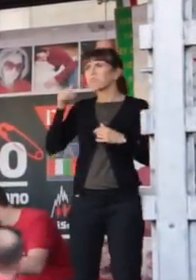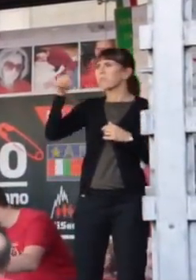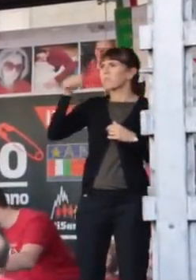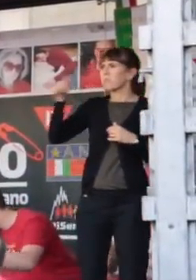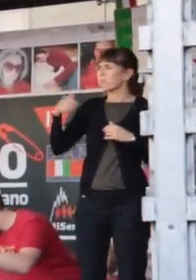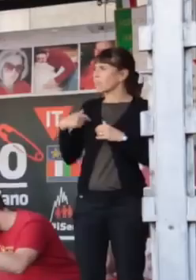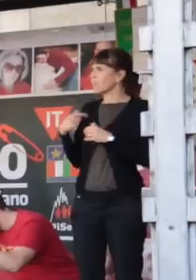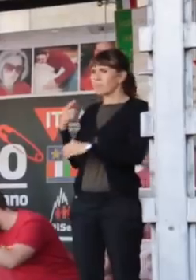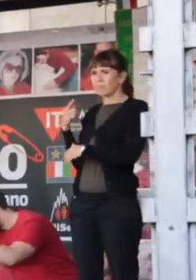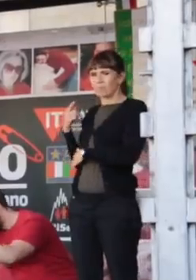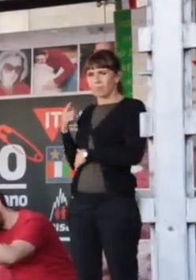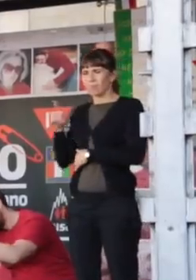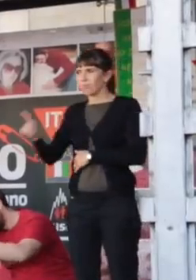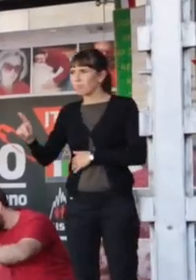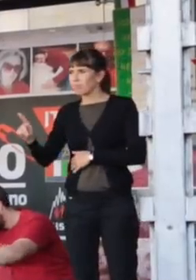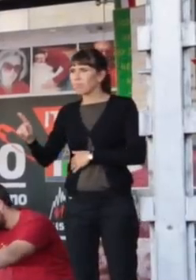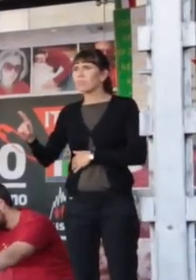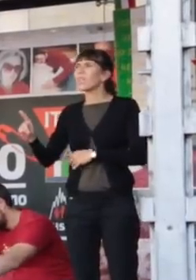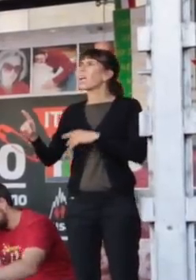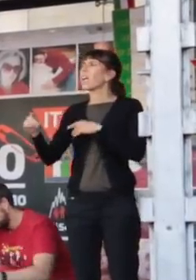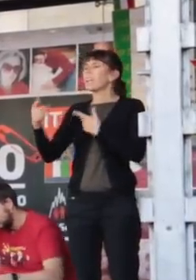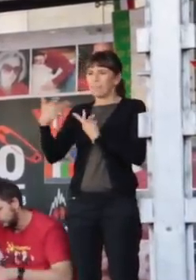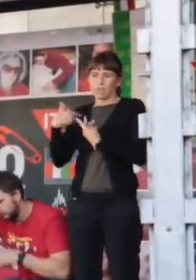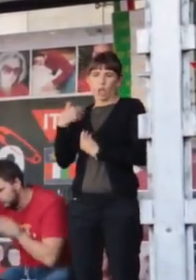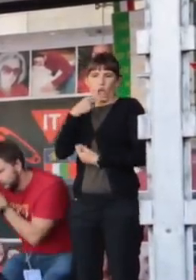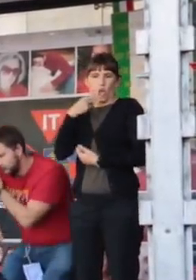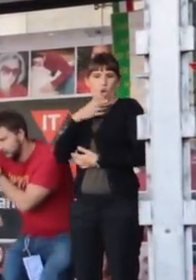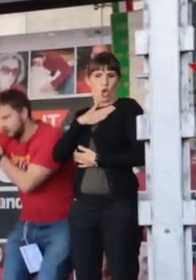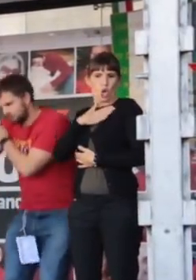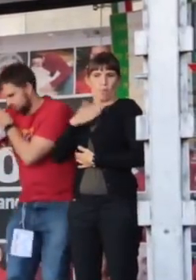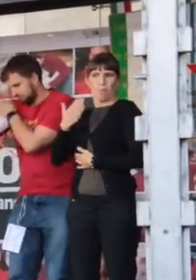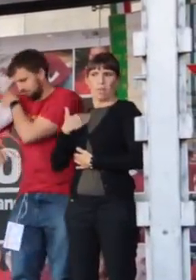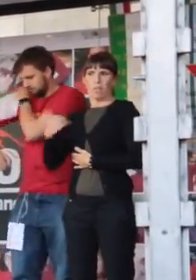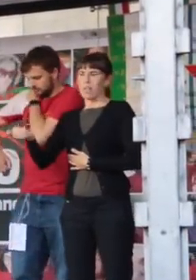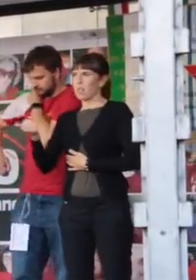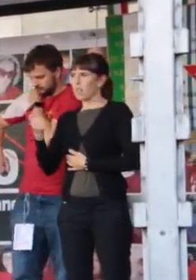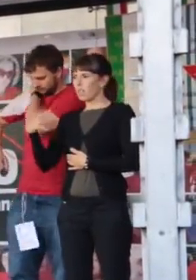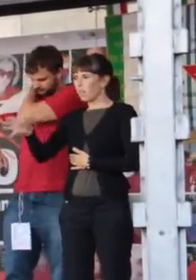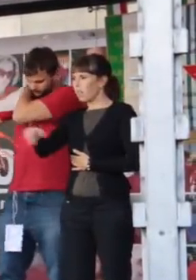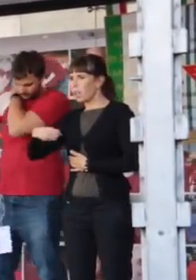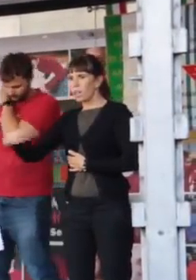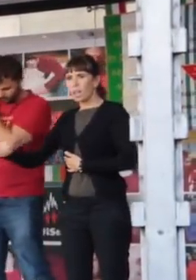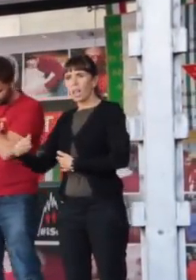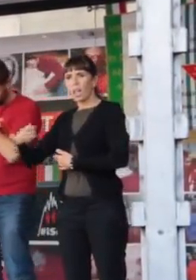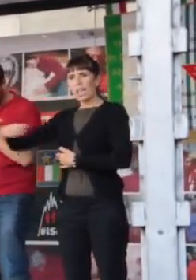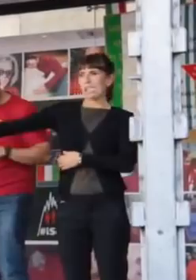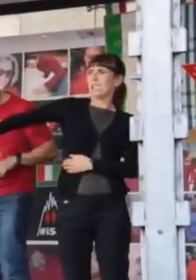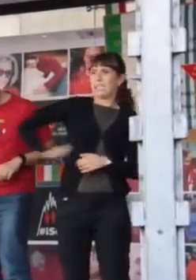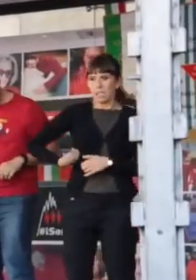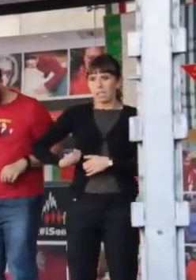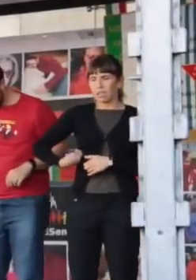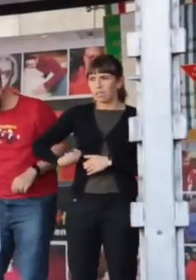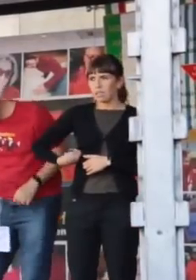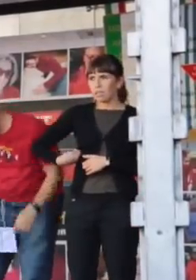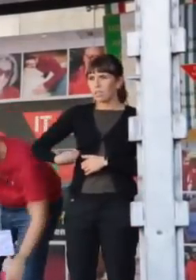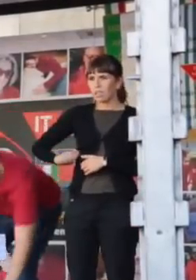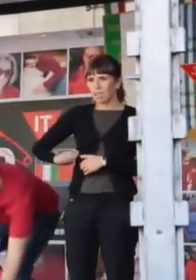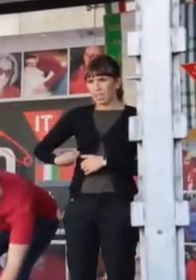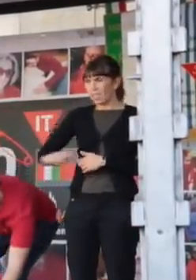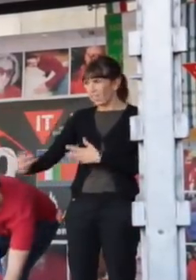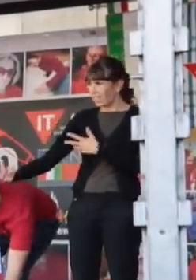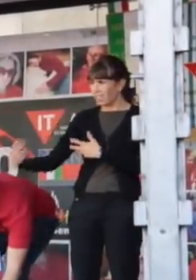mi hanno tirato una coltellata e poi andandosene via hanno gridato, hanno detto normalmente